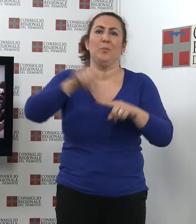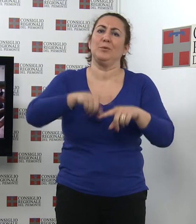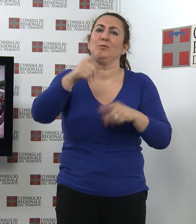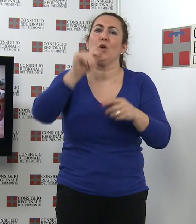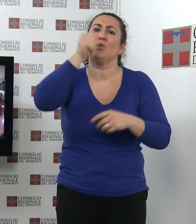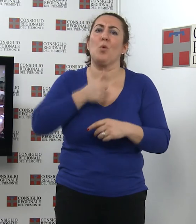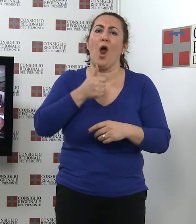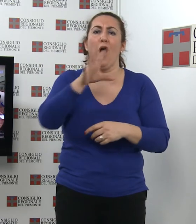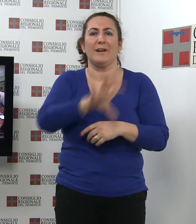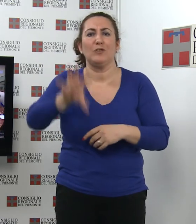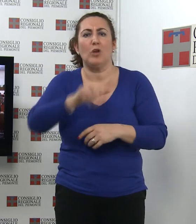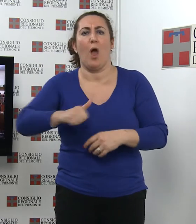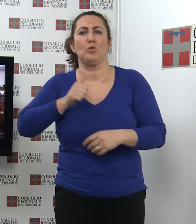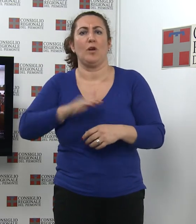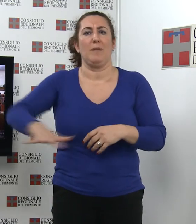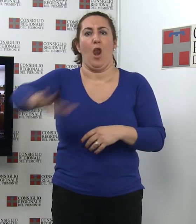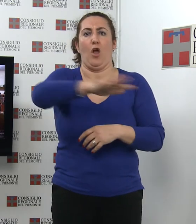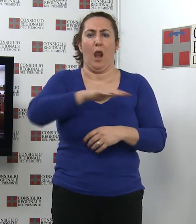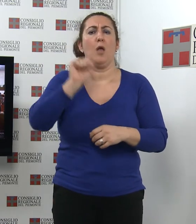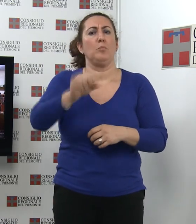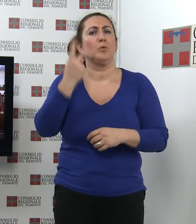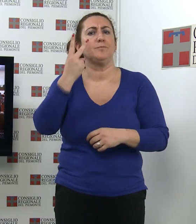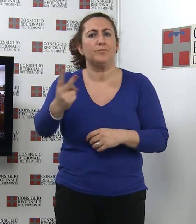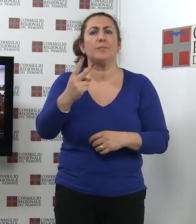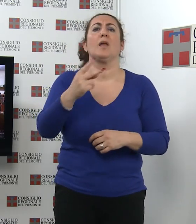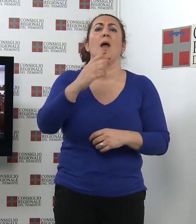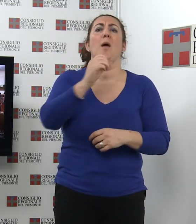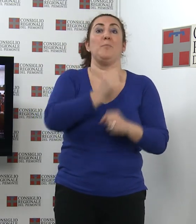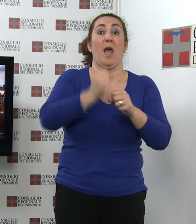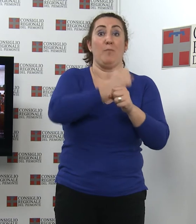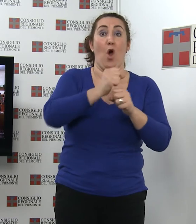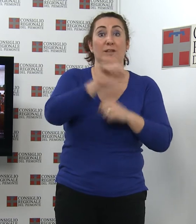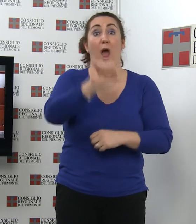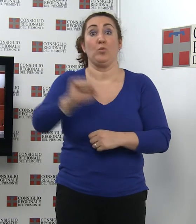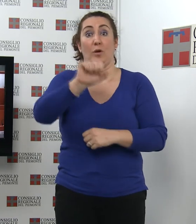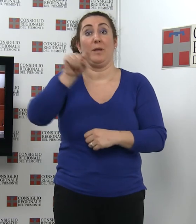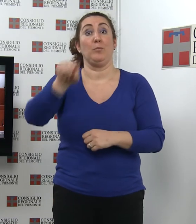È consultabile all'indirizzo piemonteautonomie.cr.piemonte.it.